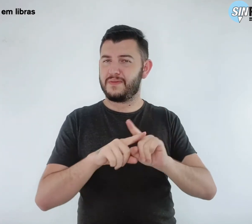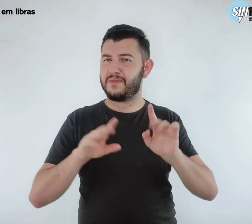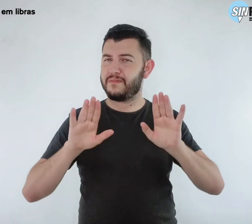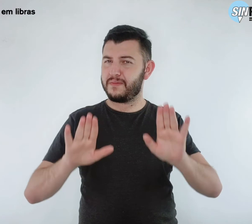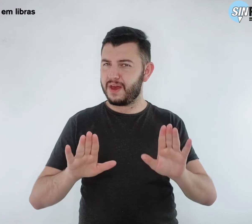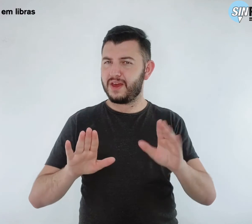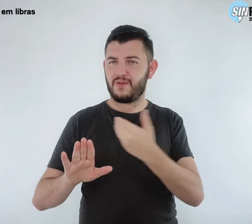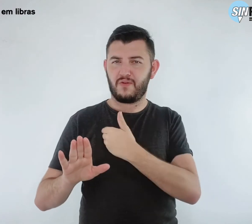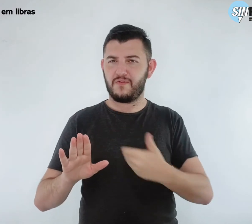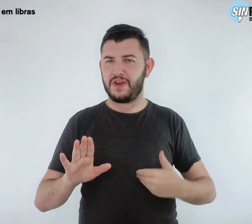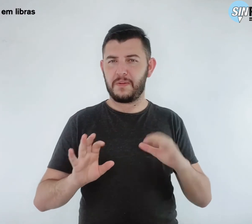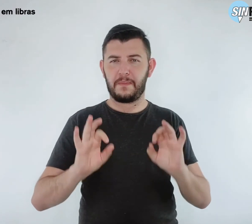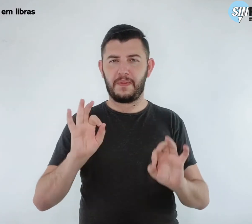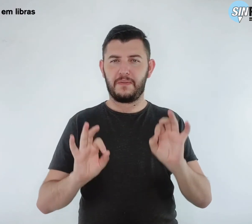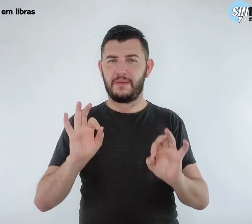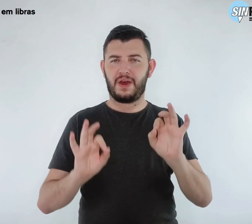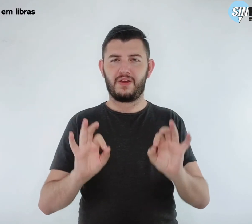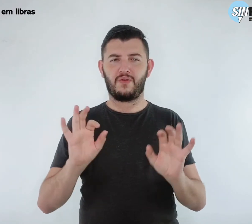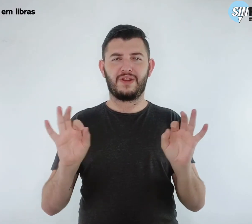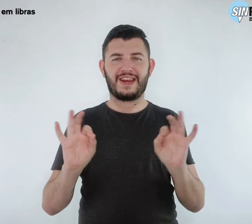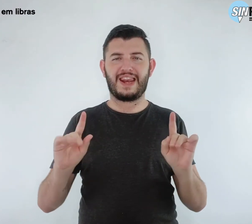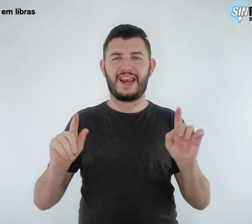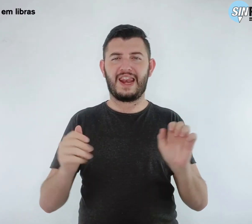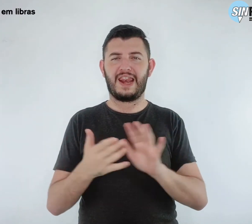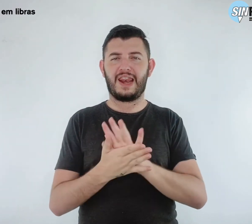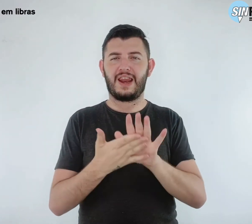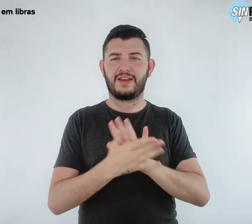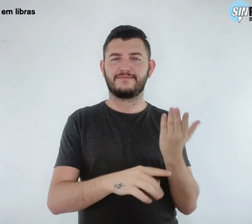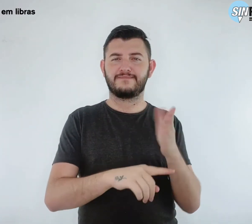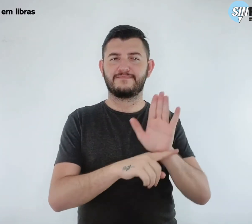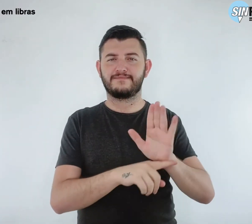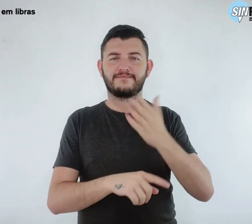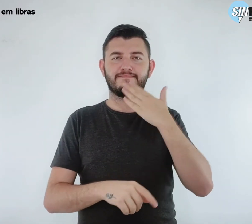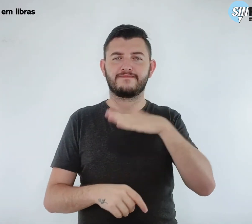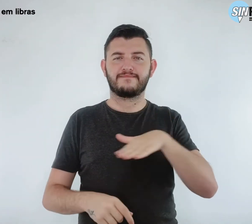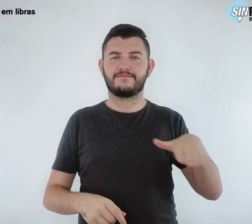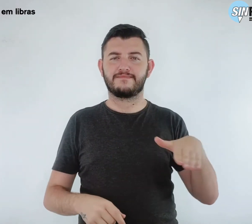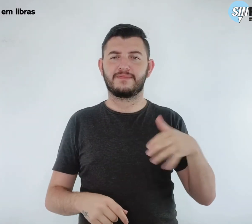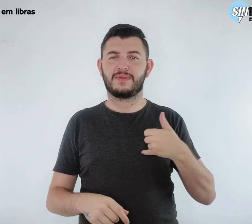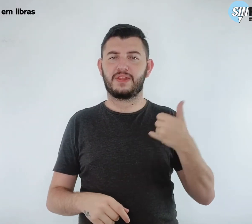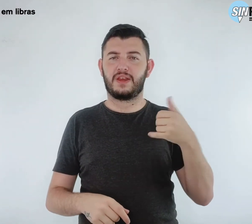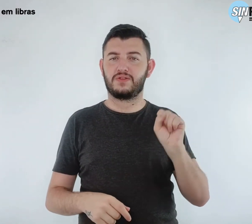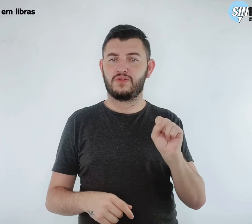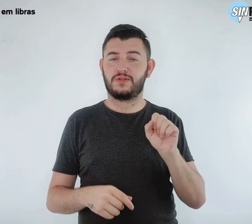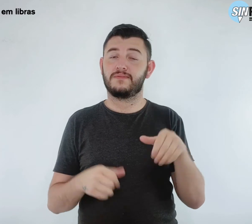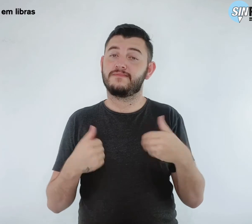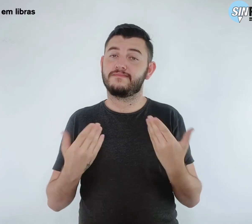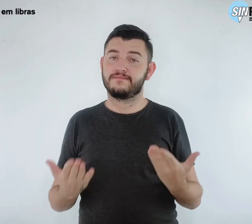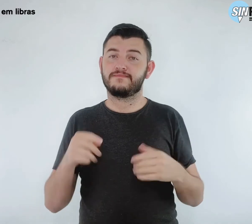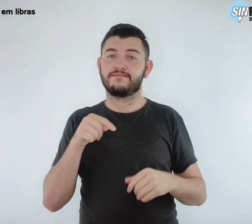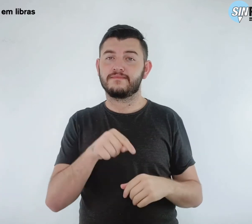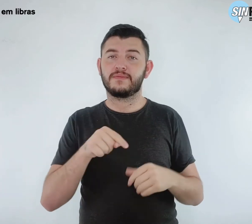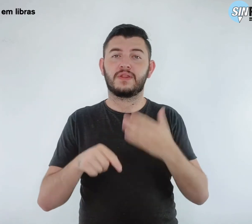público, contudo, não se preparou para cuidar das crianças que completassem 8 anos. Elas,